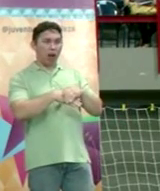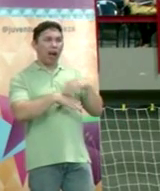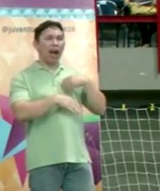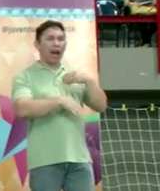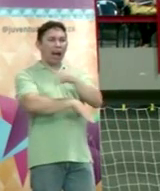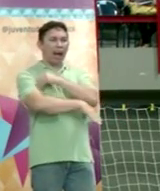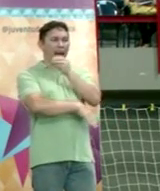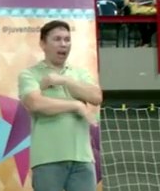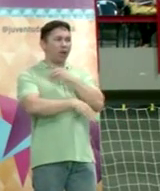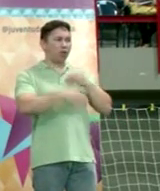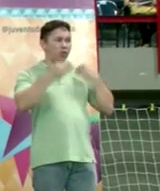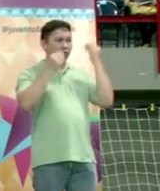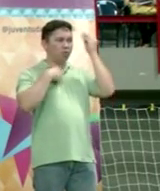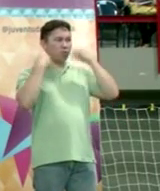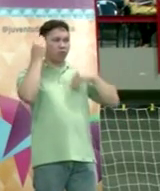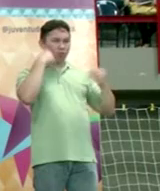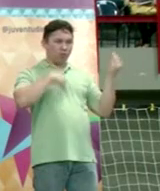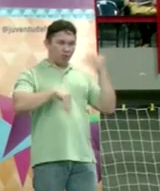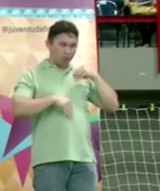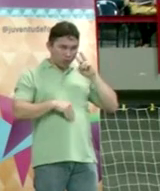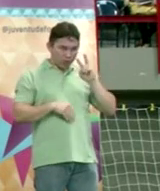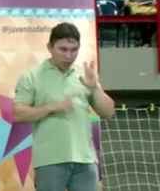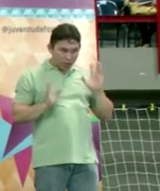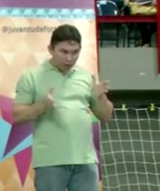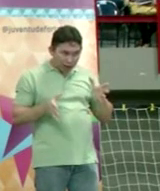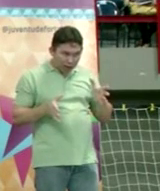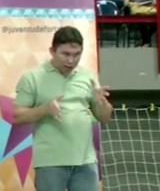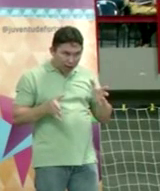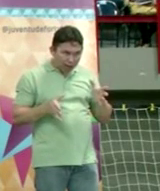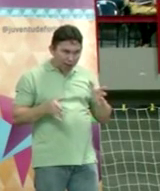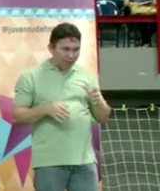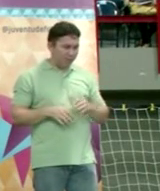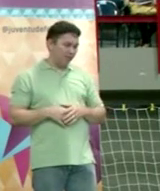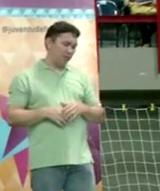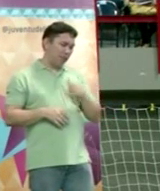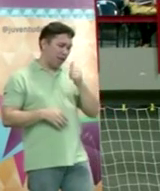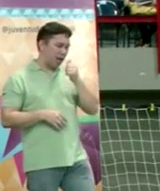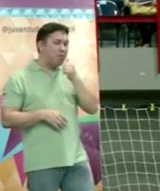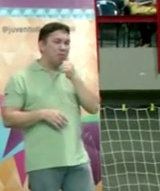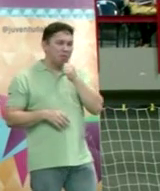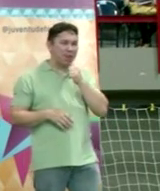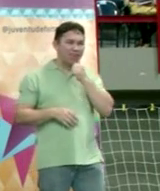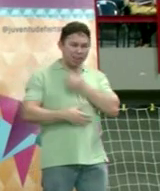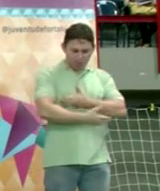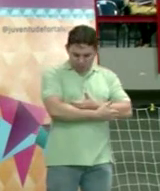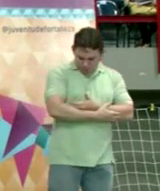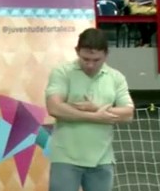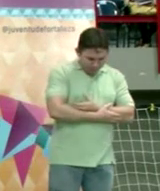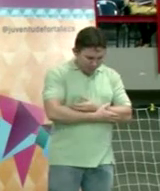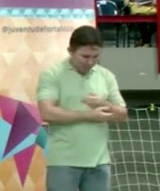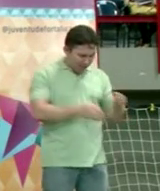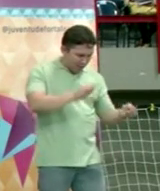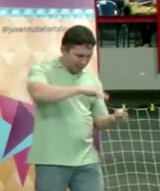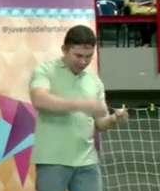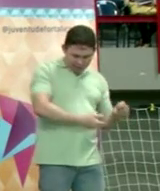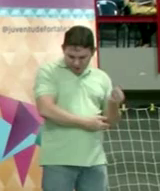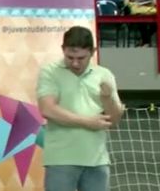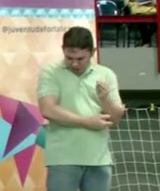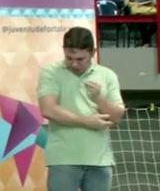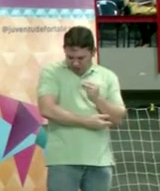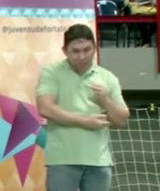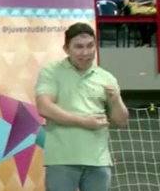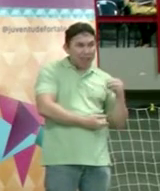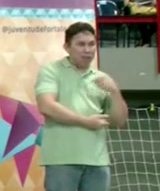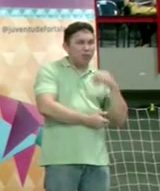álcool, já viram isso? Aí a mãe pega uma fraldinha com álcool, meu bebê e tal, aí vai passando, na